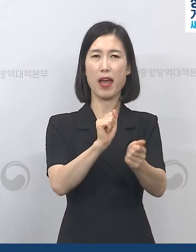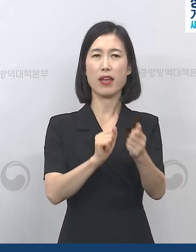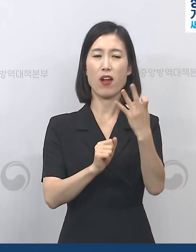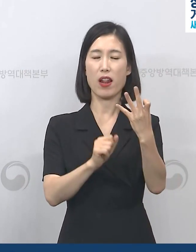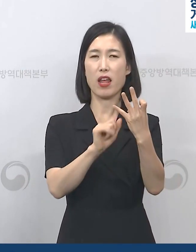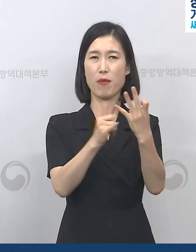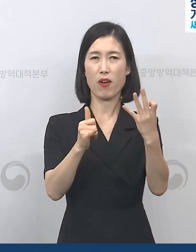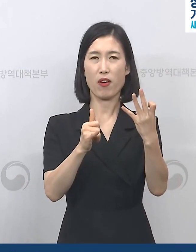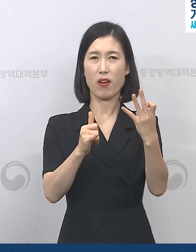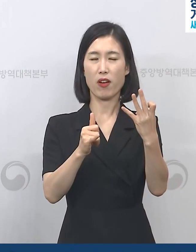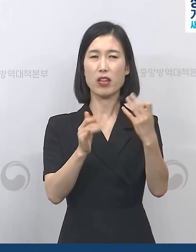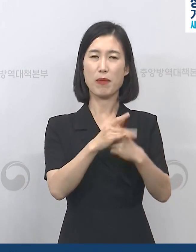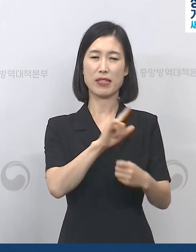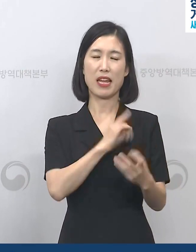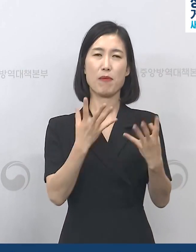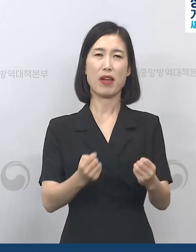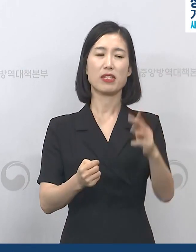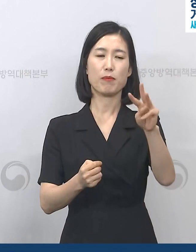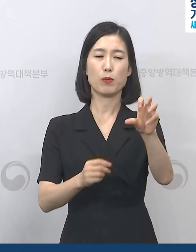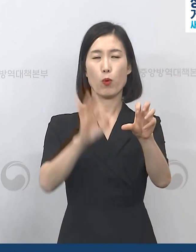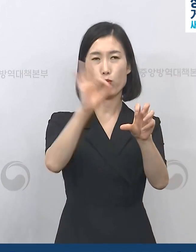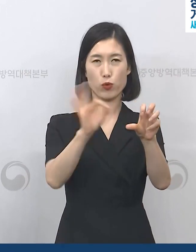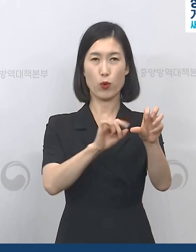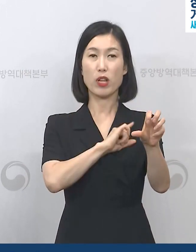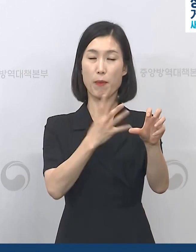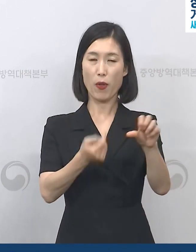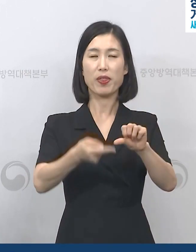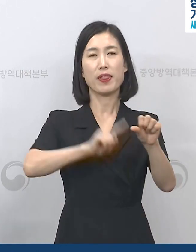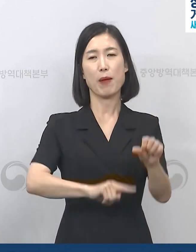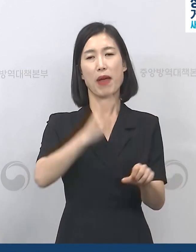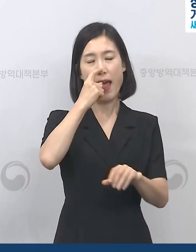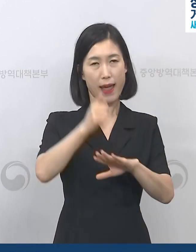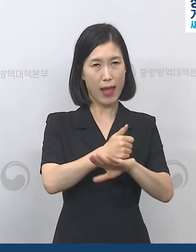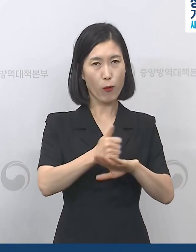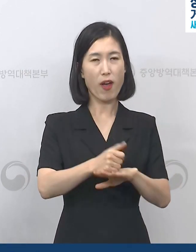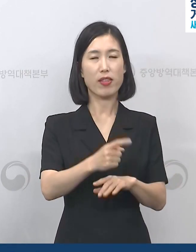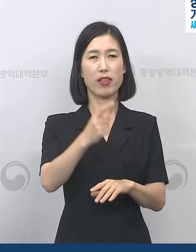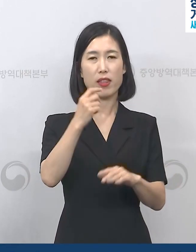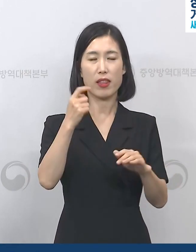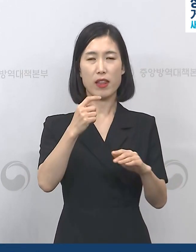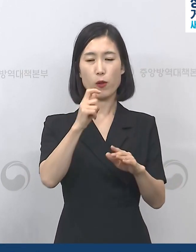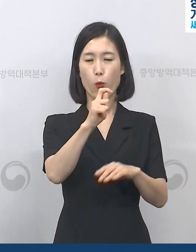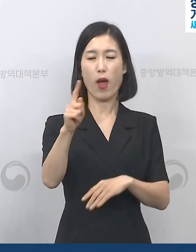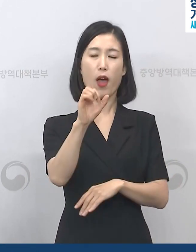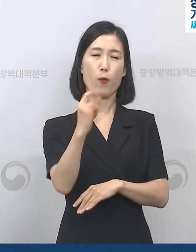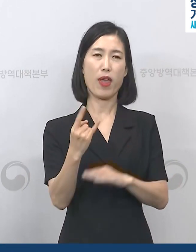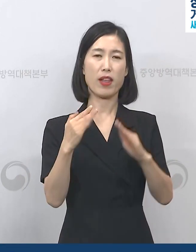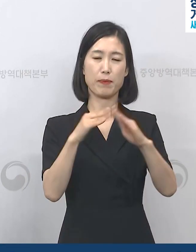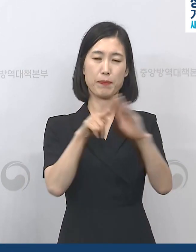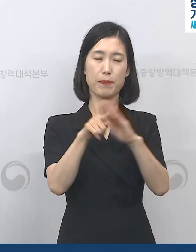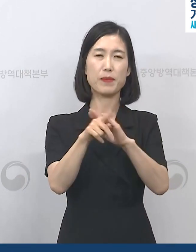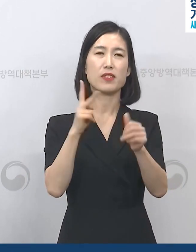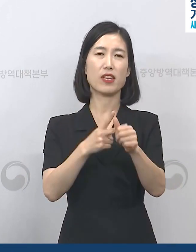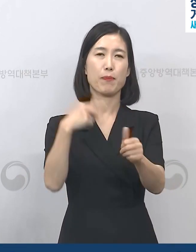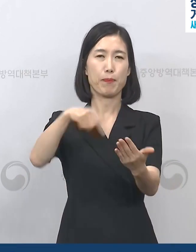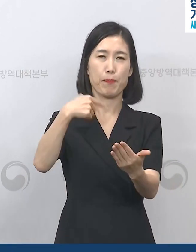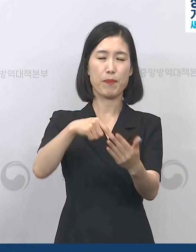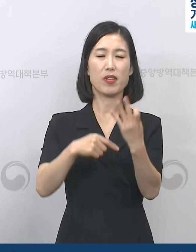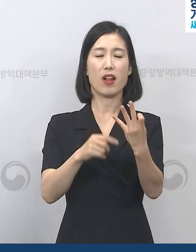14건으로 35%로 가장 많았으며, 학원, 학습지, 가외와 관련된 감염이